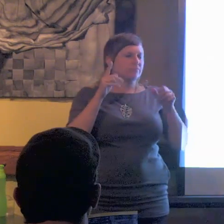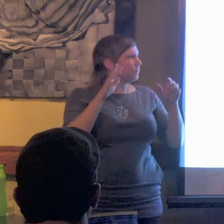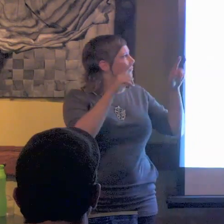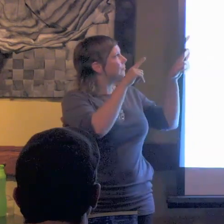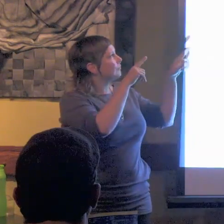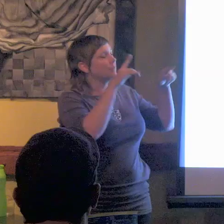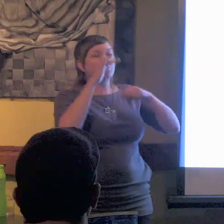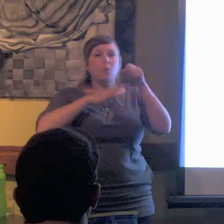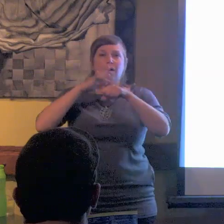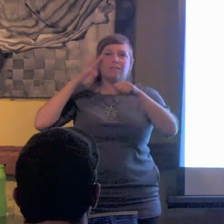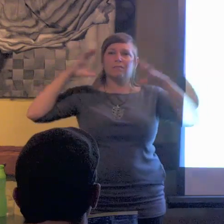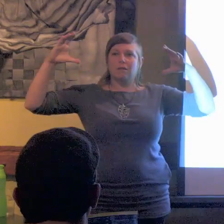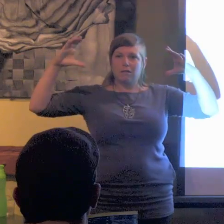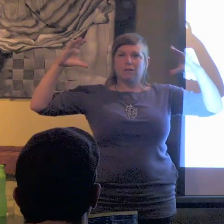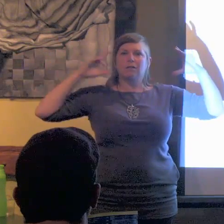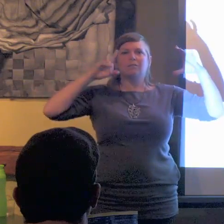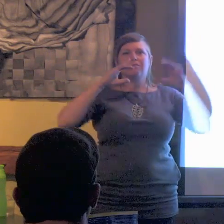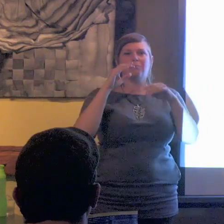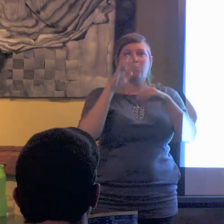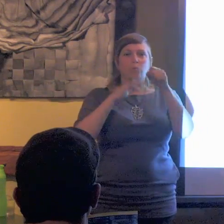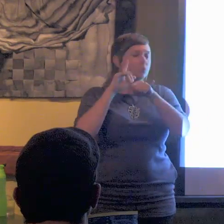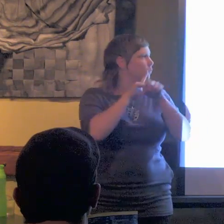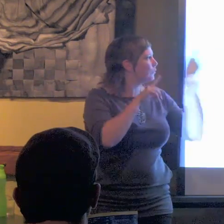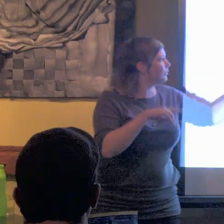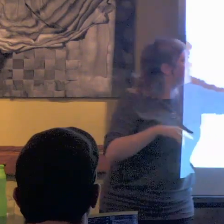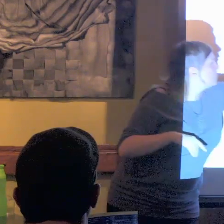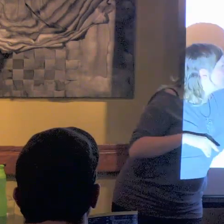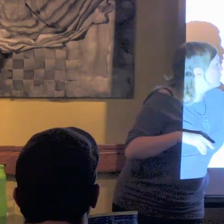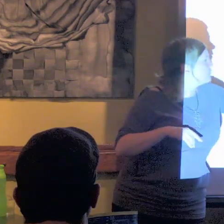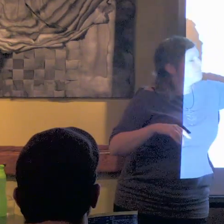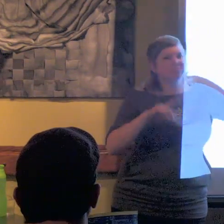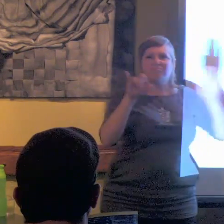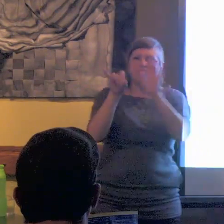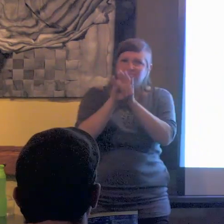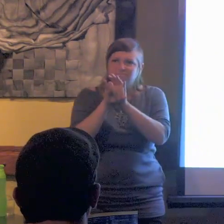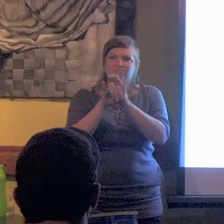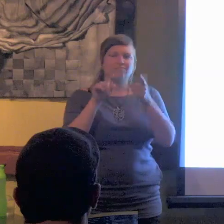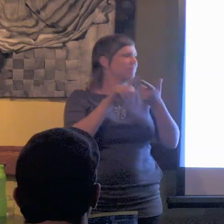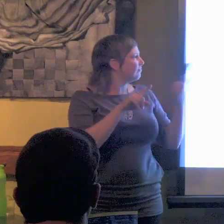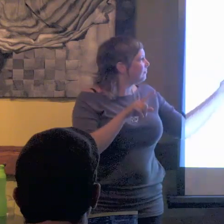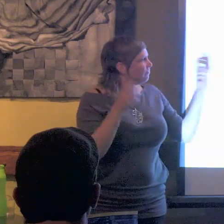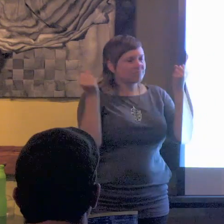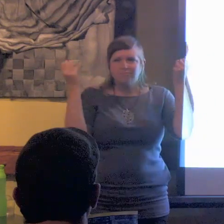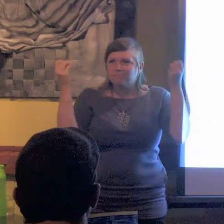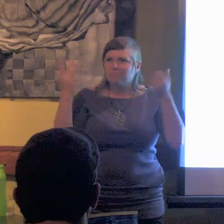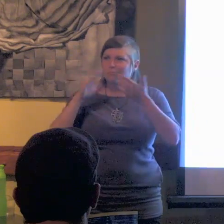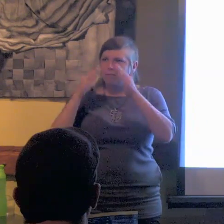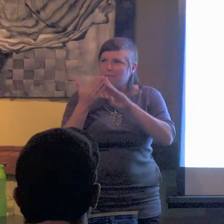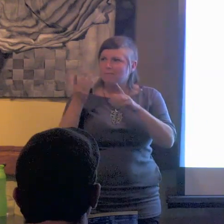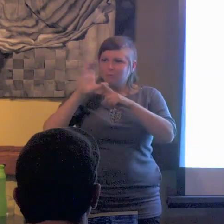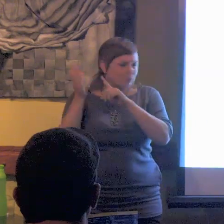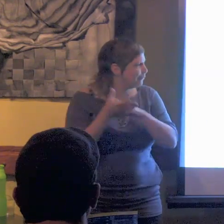Je vais vous faire un bref résumé du schéma que vous avez devant vous. On peut voir ici un peu comme le monde des sourds et le monde des entendants,